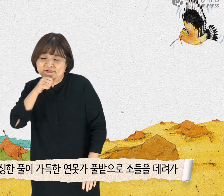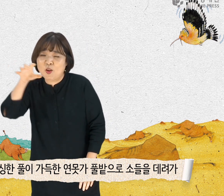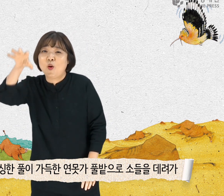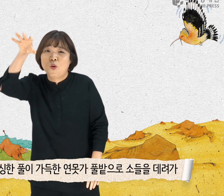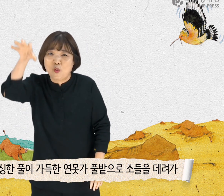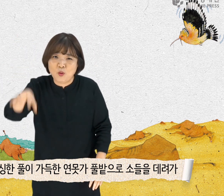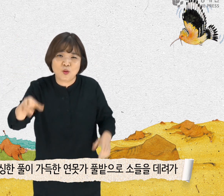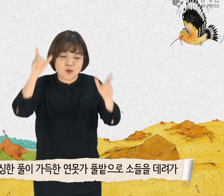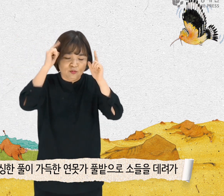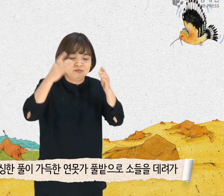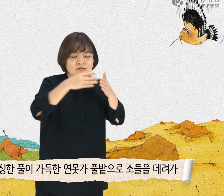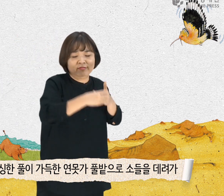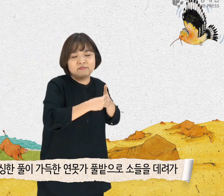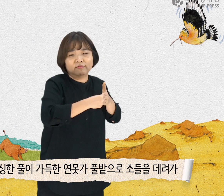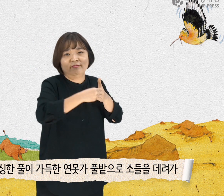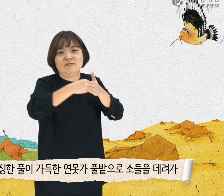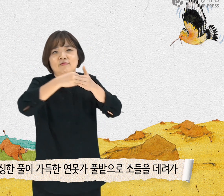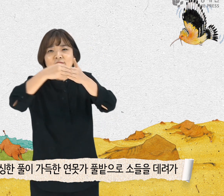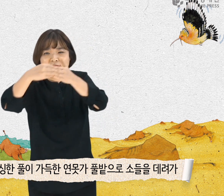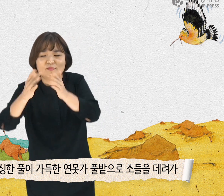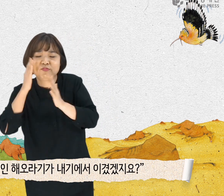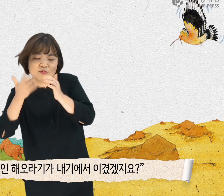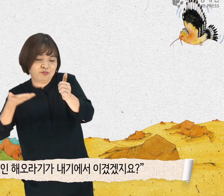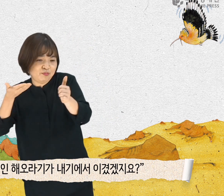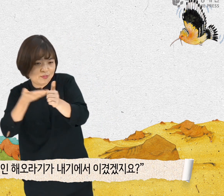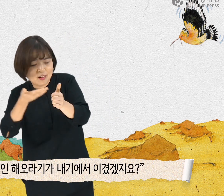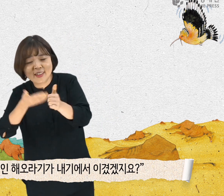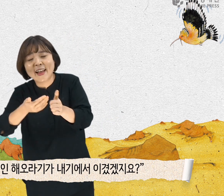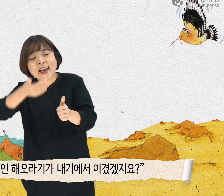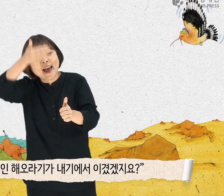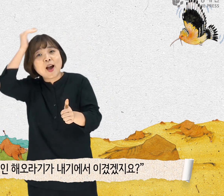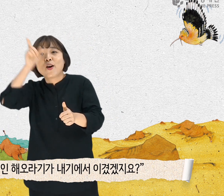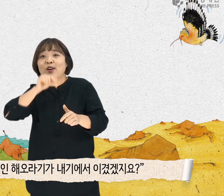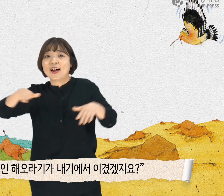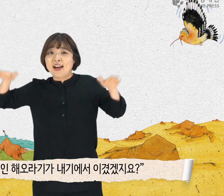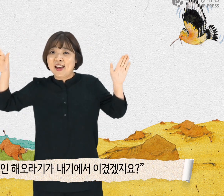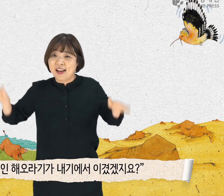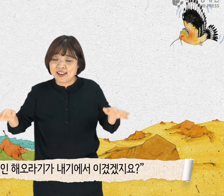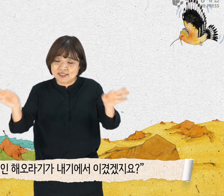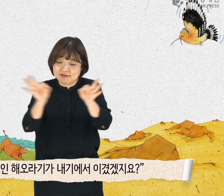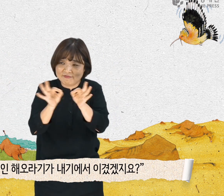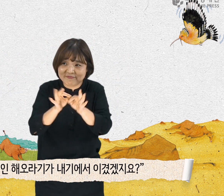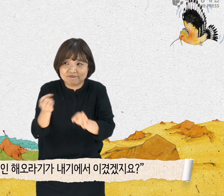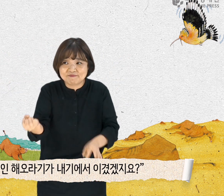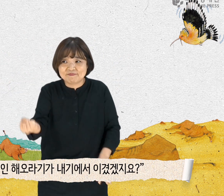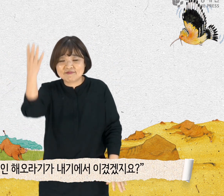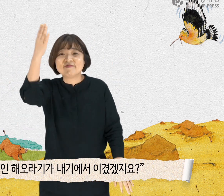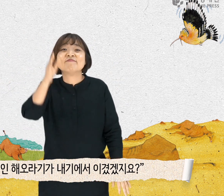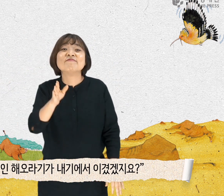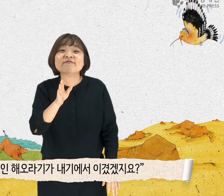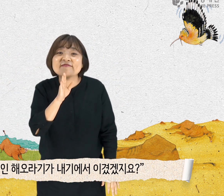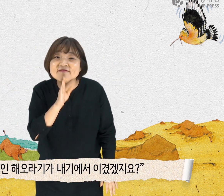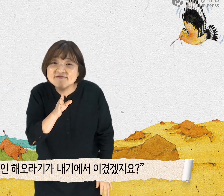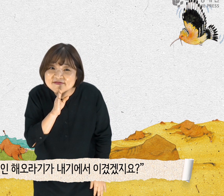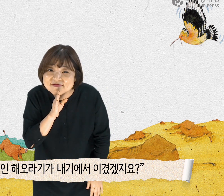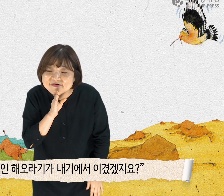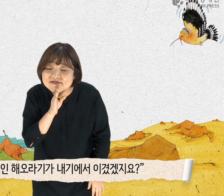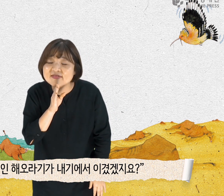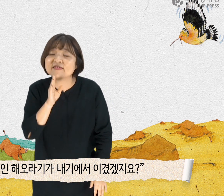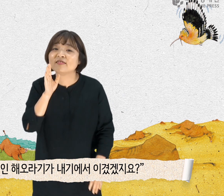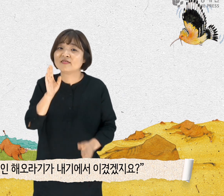풀밭으로 소드를 데려가 풀 먹인 해오라기 가 내기에서 이겨 없겠지요